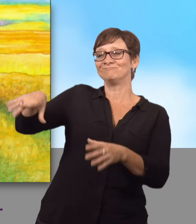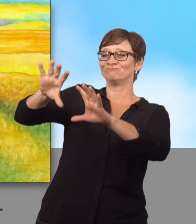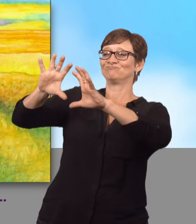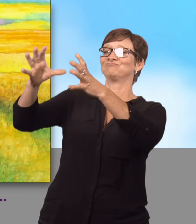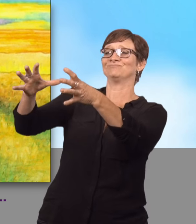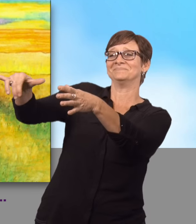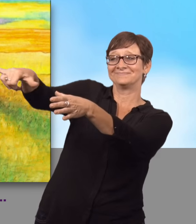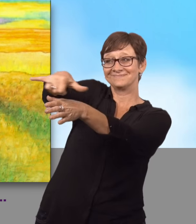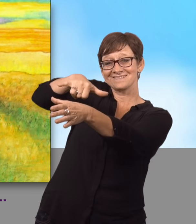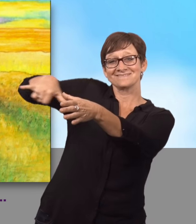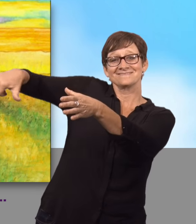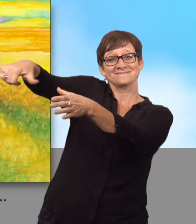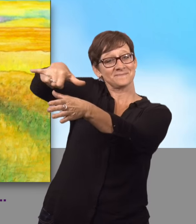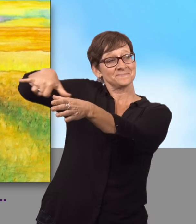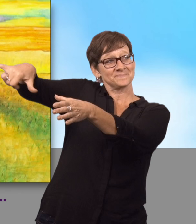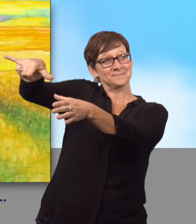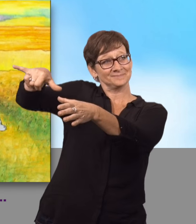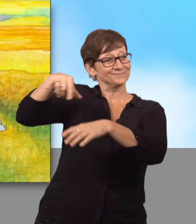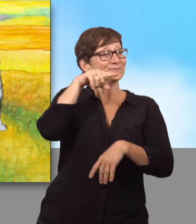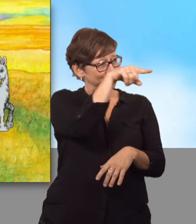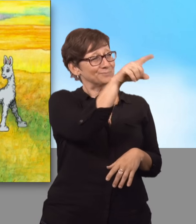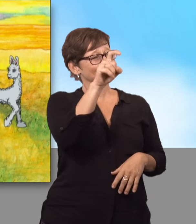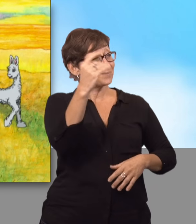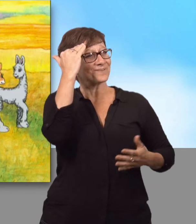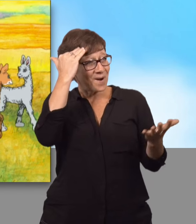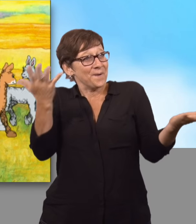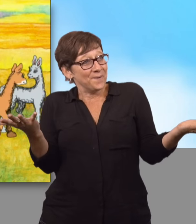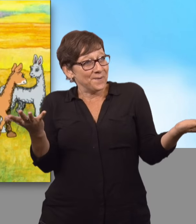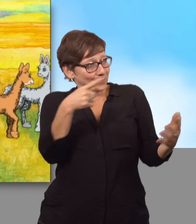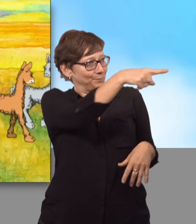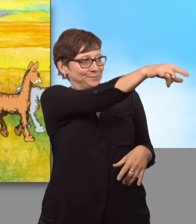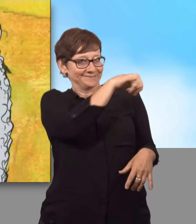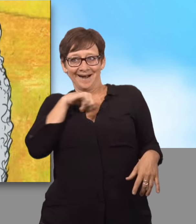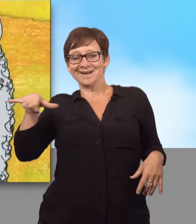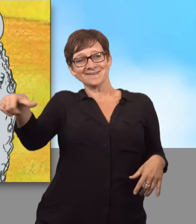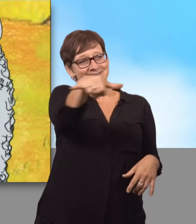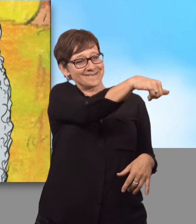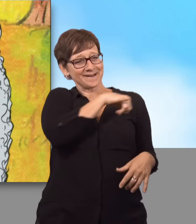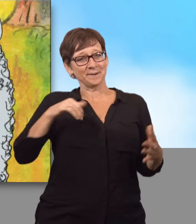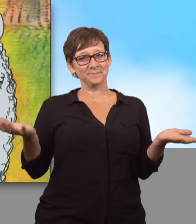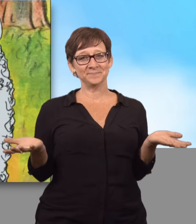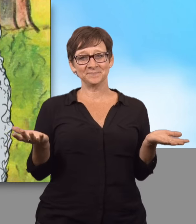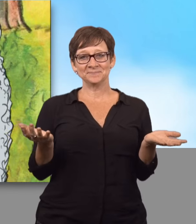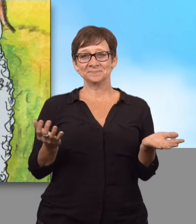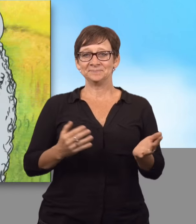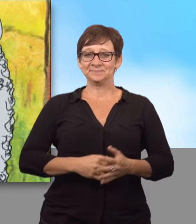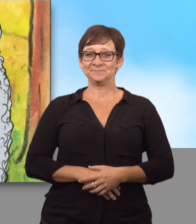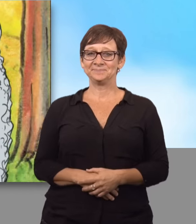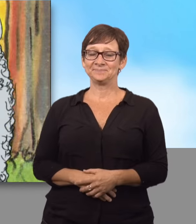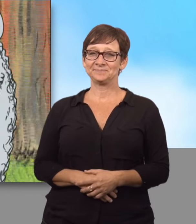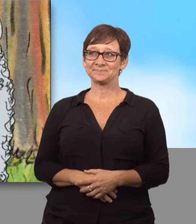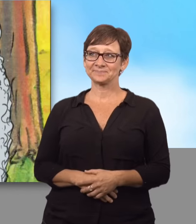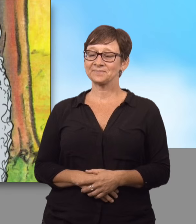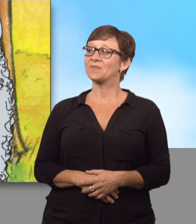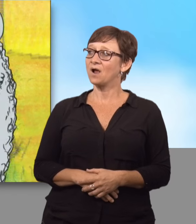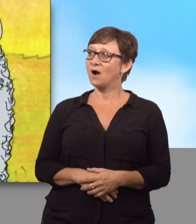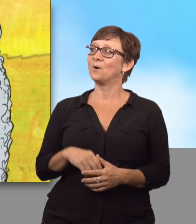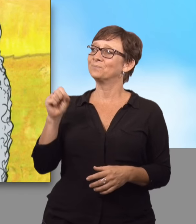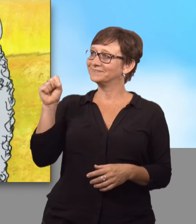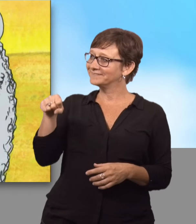sabes mucho de llamas porque eres una, pero de menor tamaño. Oh, le dije a mi amiga, es